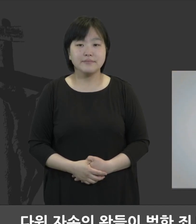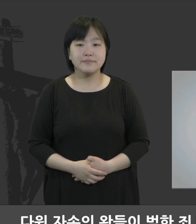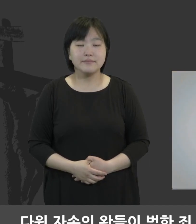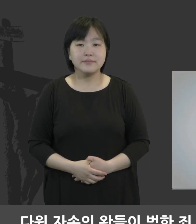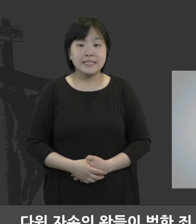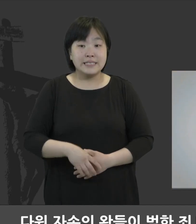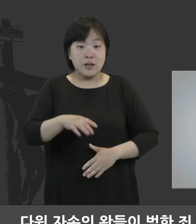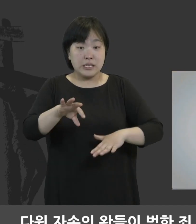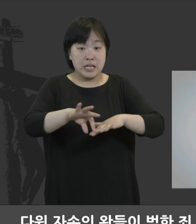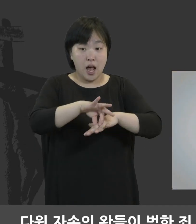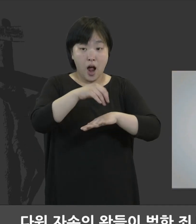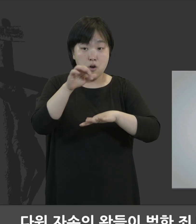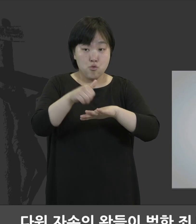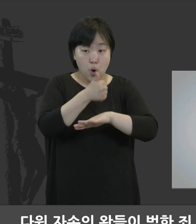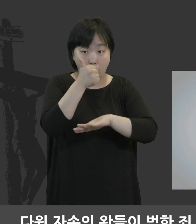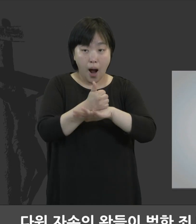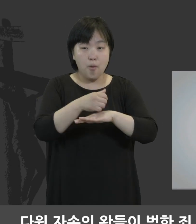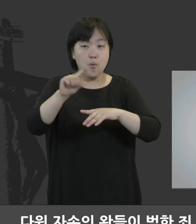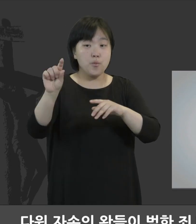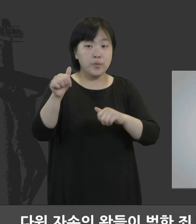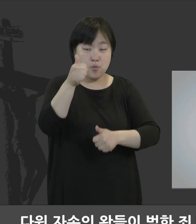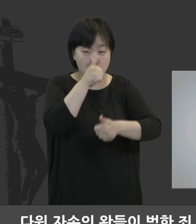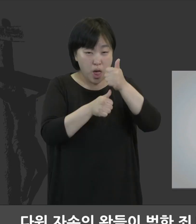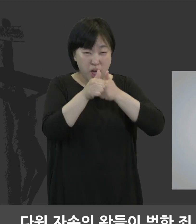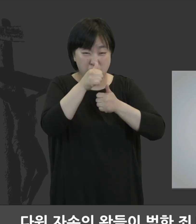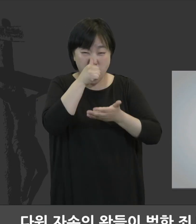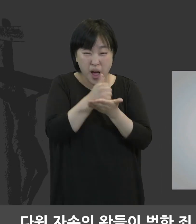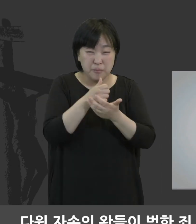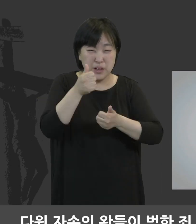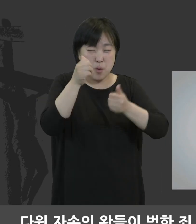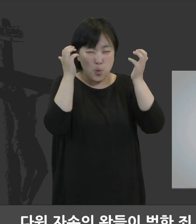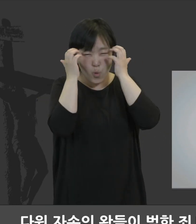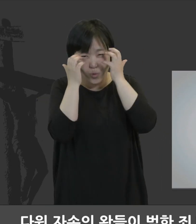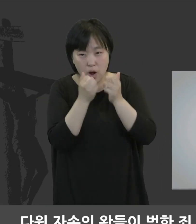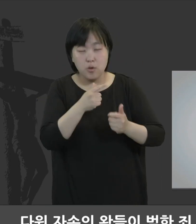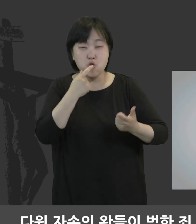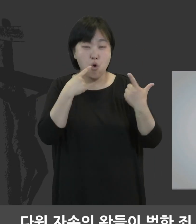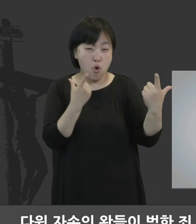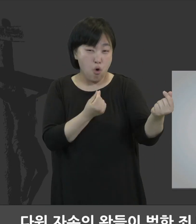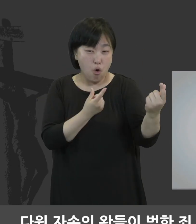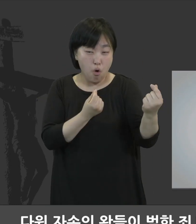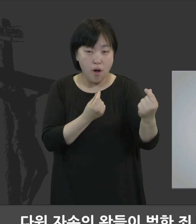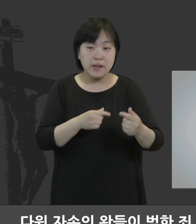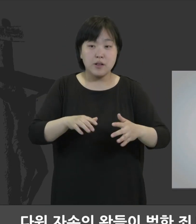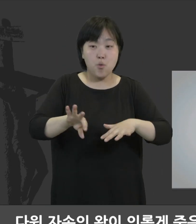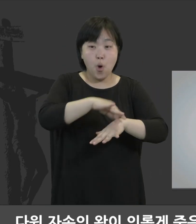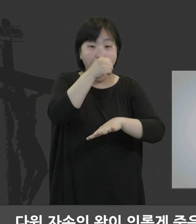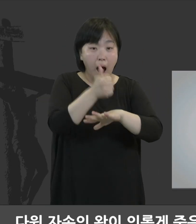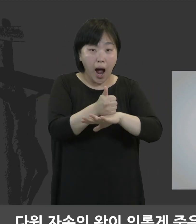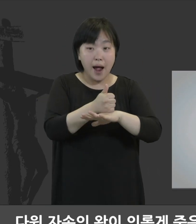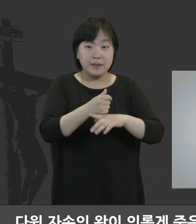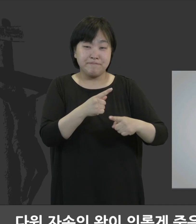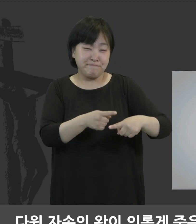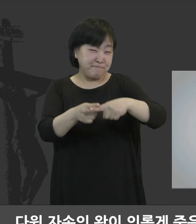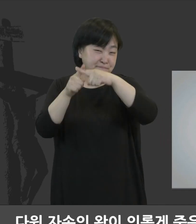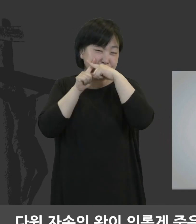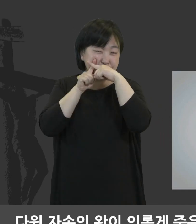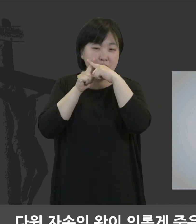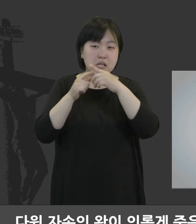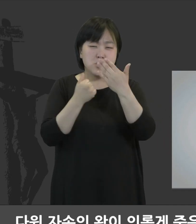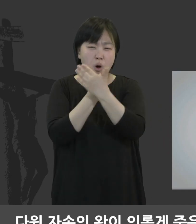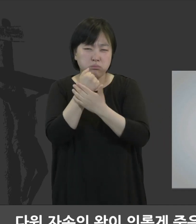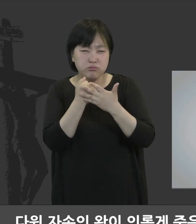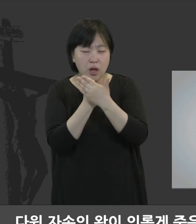다윗 자손의 왕들이 범한 죄 때문에 그 백성이 멸망과 유배를 겪어야 했던 것처럼, 다윗 자손의